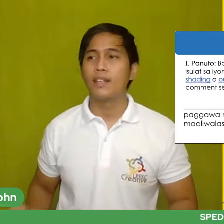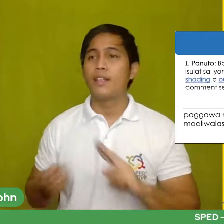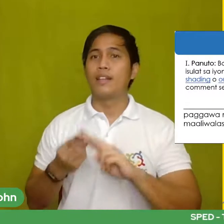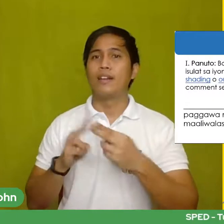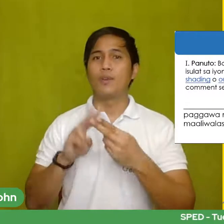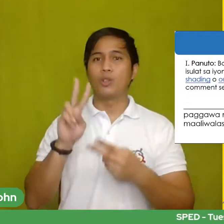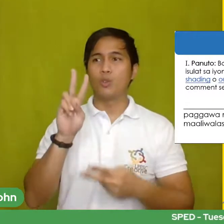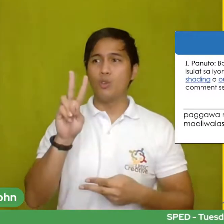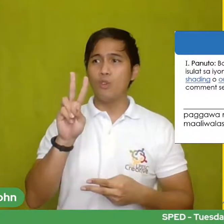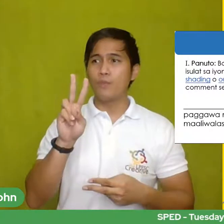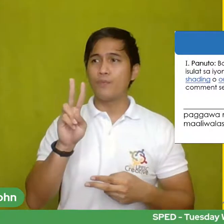Number two,